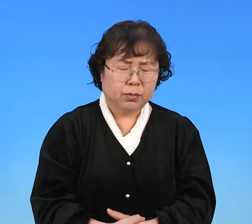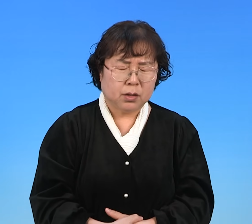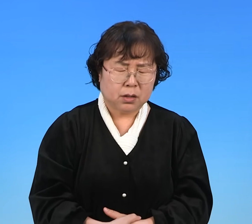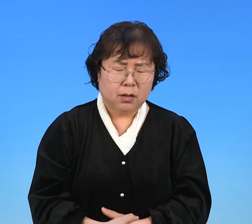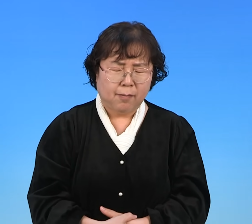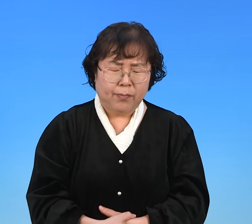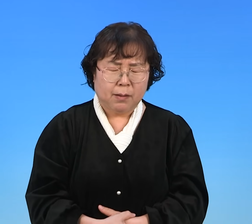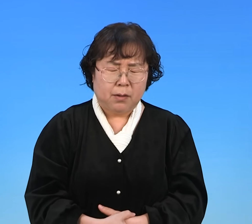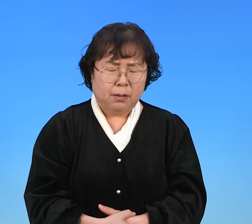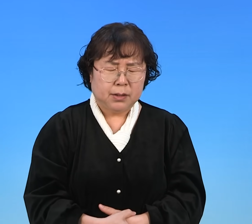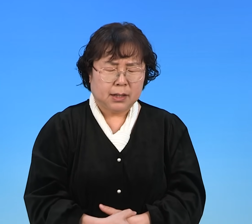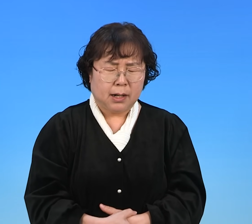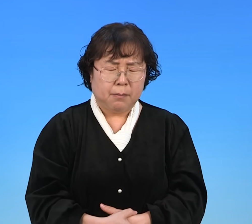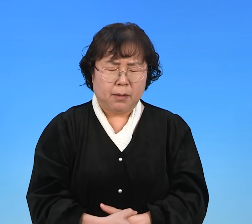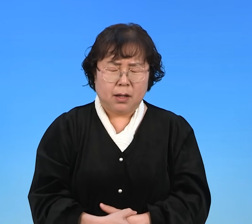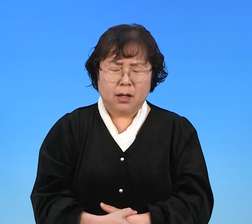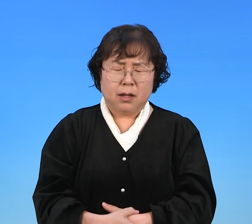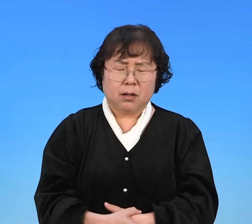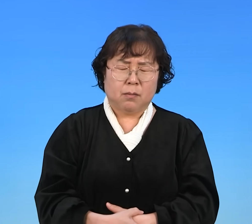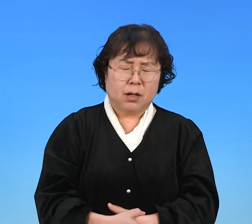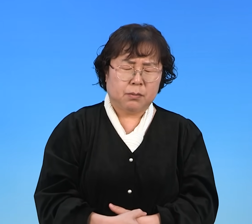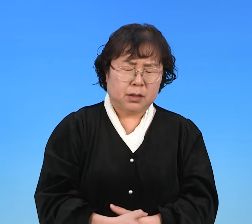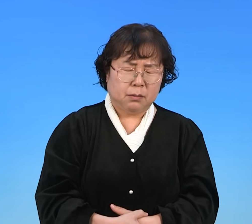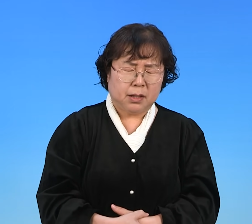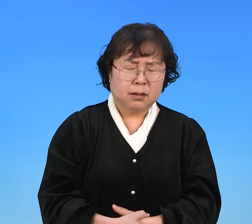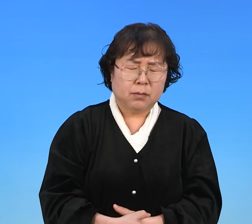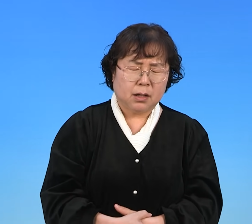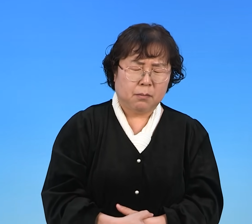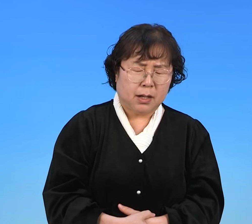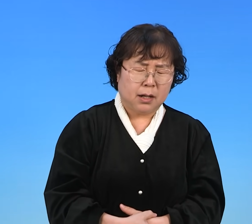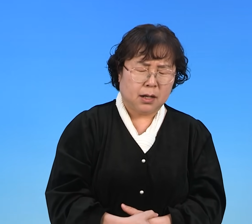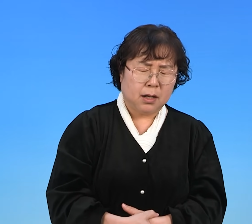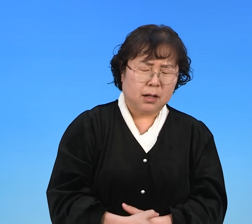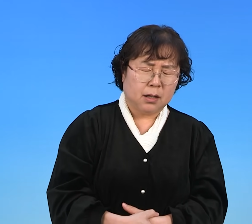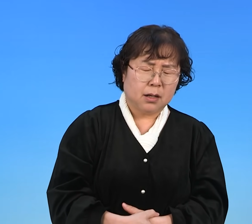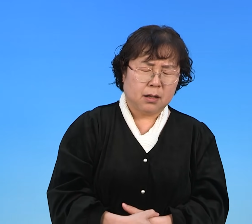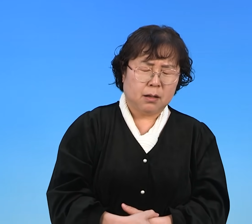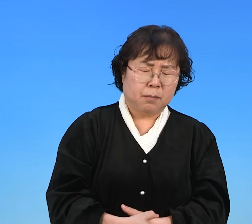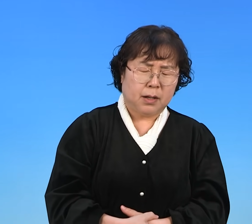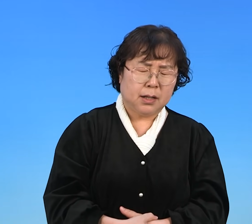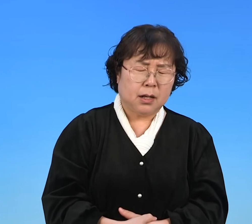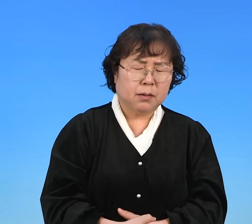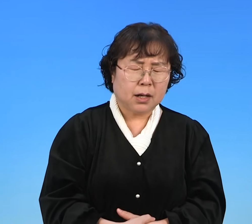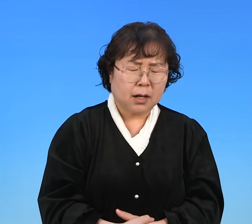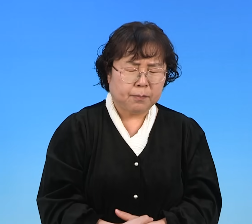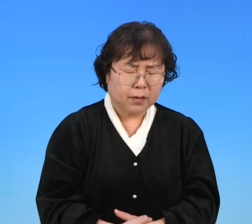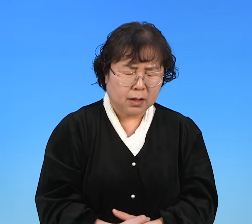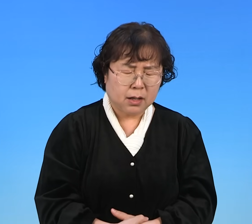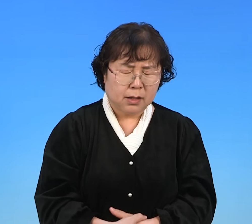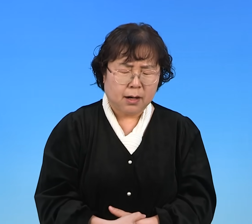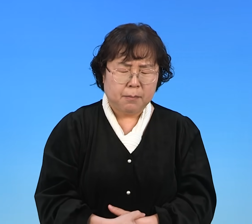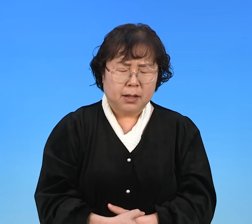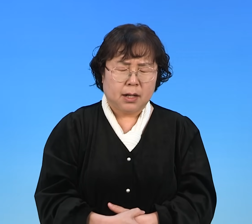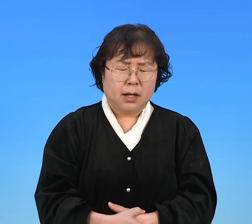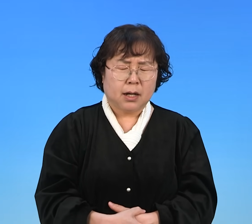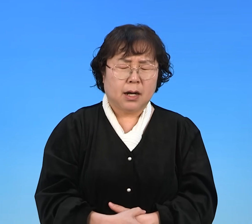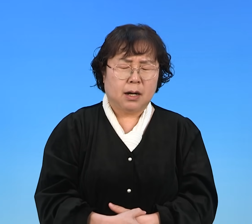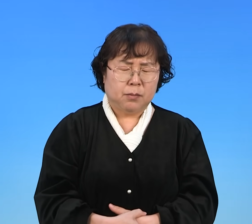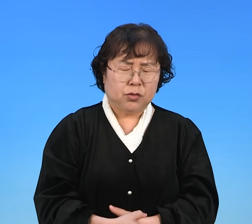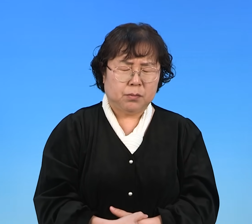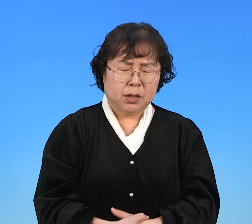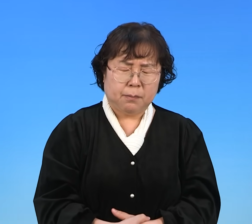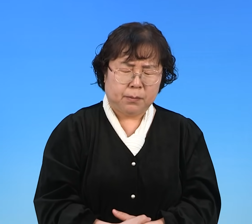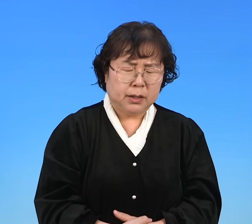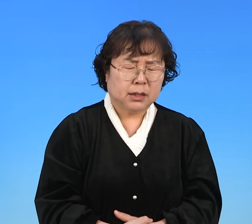인도하여 주시옵소서. 아버지, 엘리야와 같이 그 소리가 들린다는 고백과 같은 이 선포가 우리의 손을 통해 주님의 나아가게